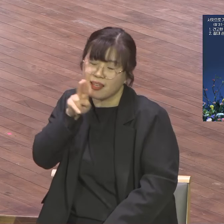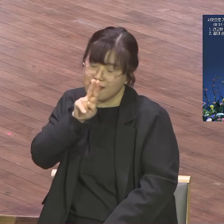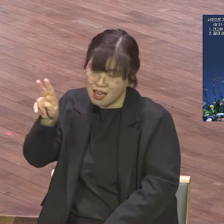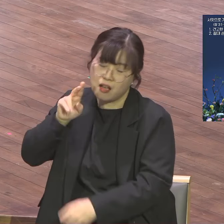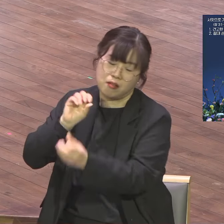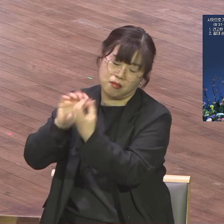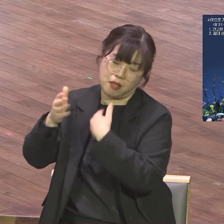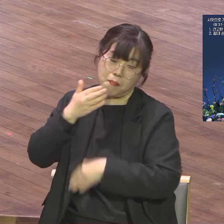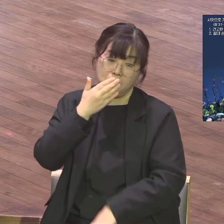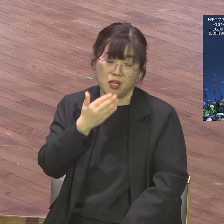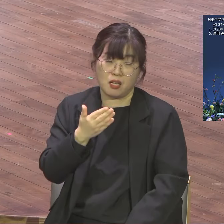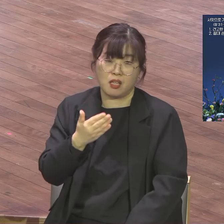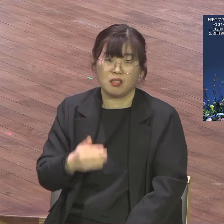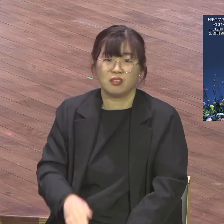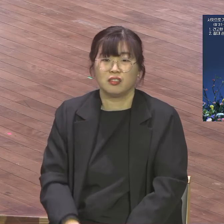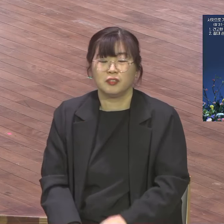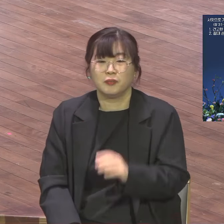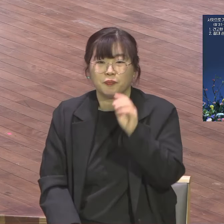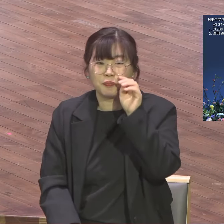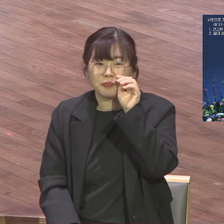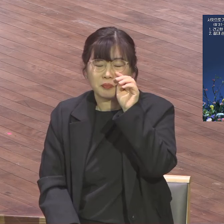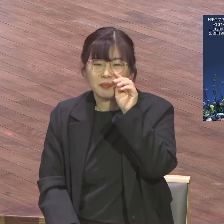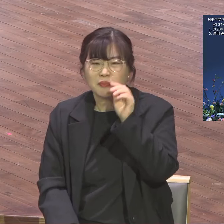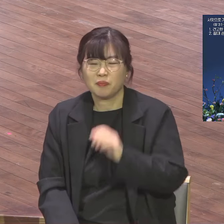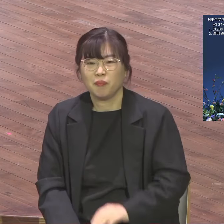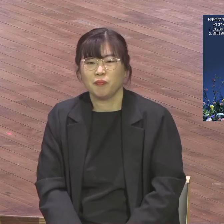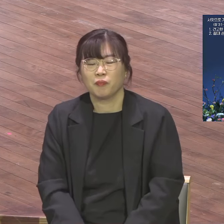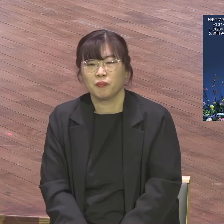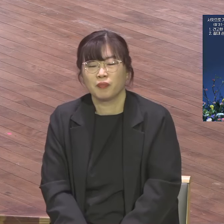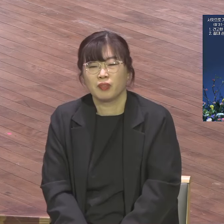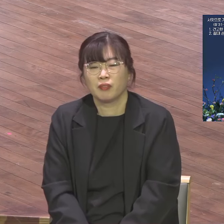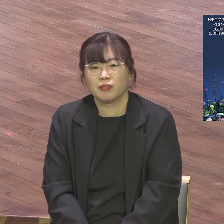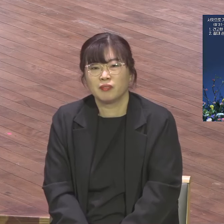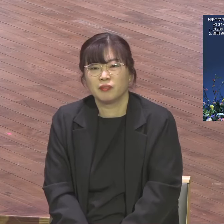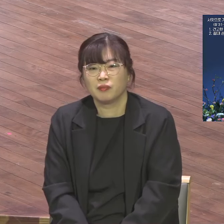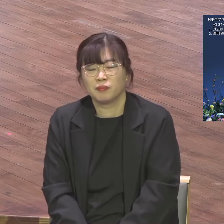따위신 마누라가 비웃어. 아이고.